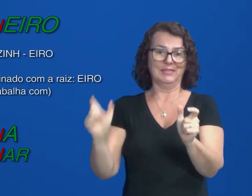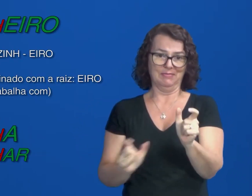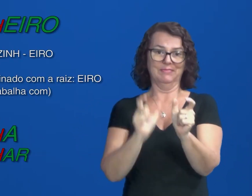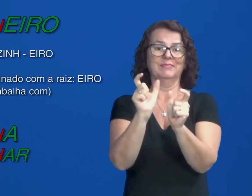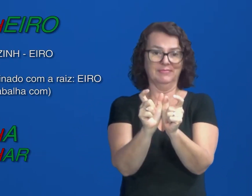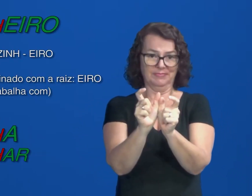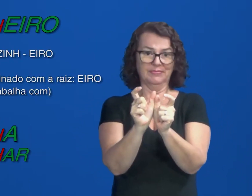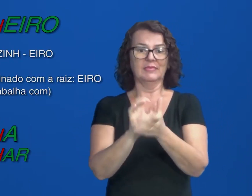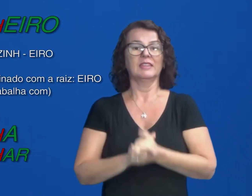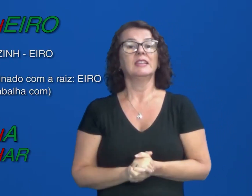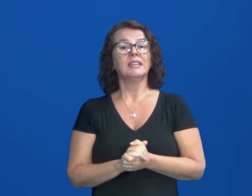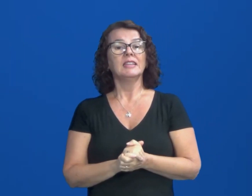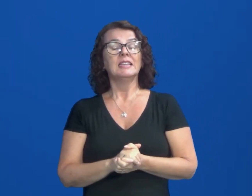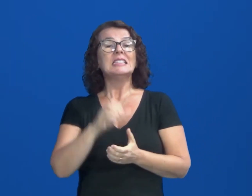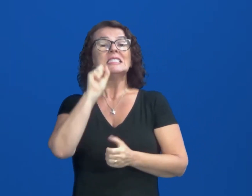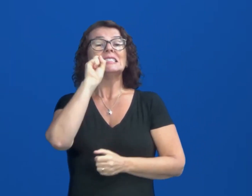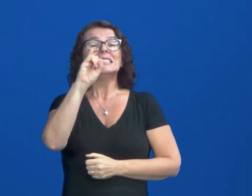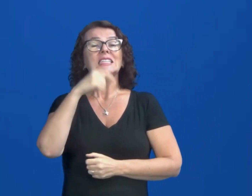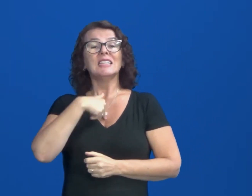morfema raiz.